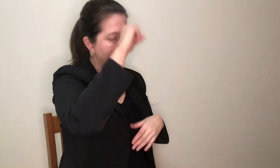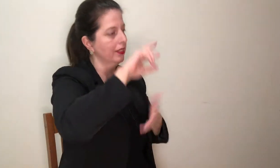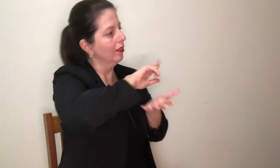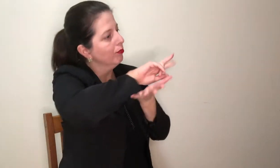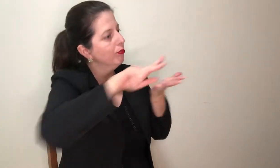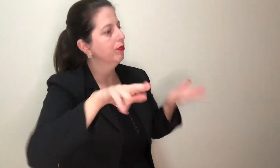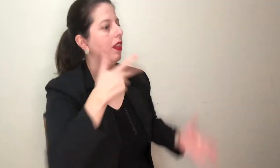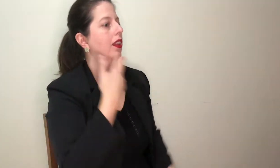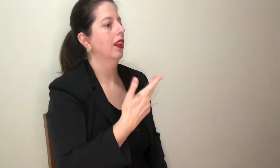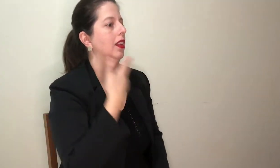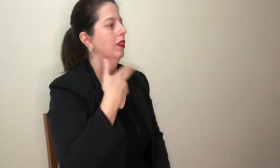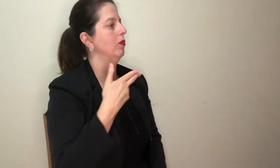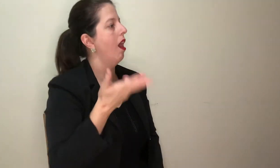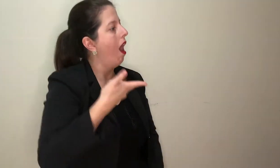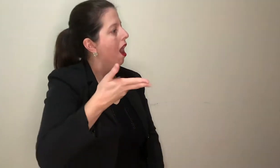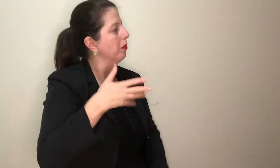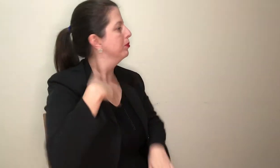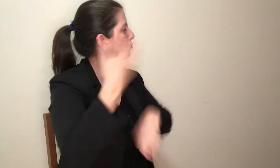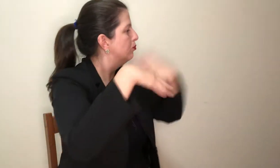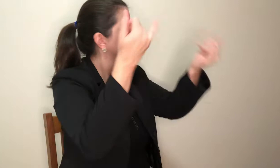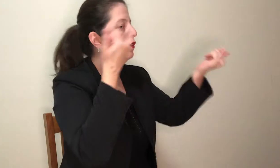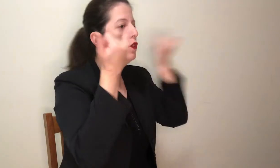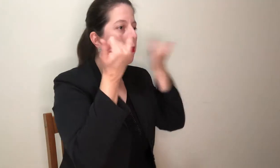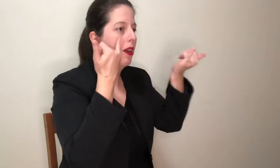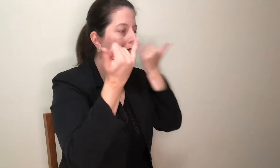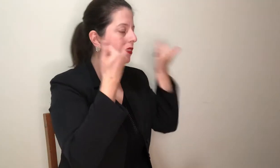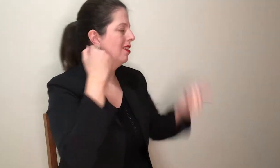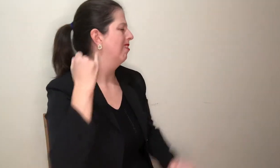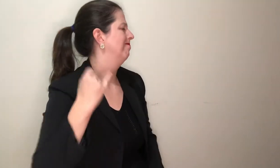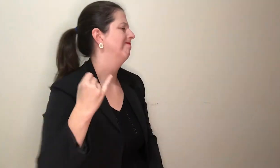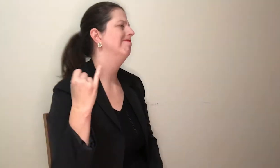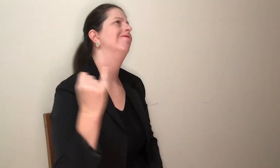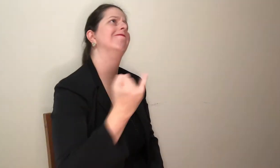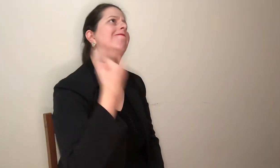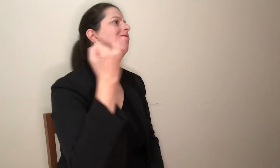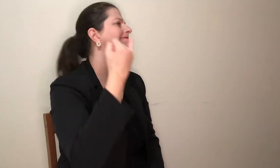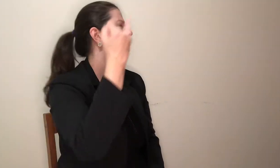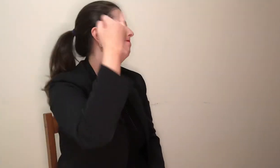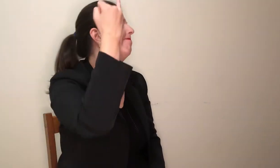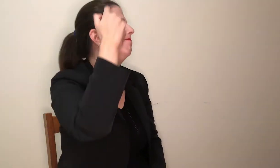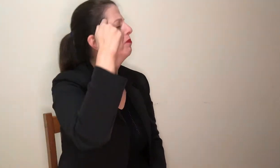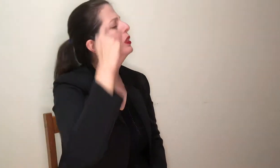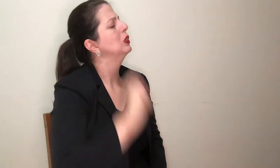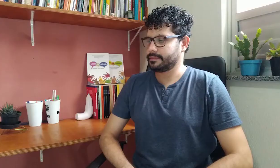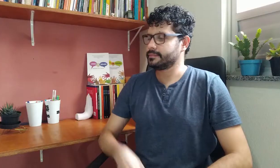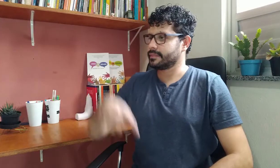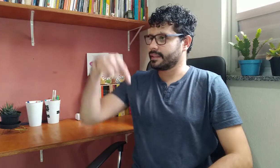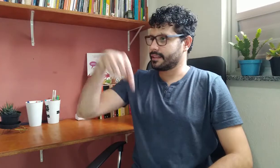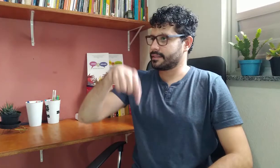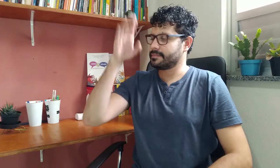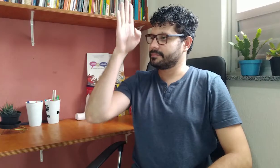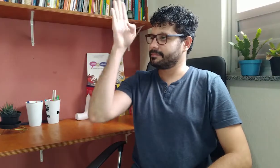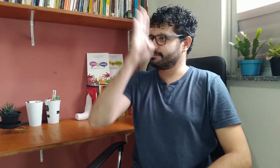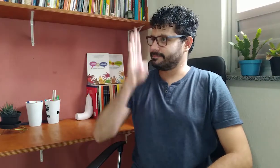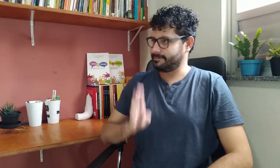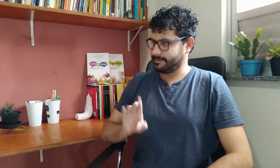rápido possível. Ter acesso à informação em língua portuguesa é muito importante. No Brasil, as informações